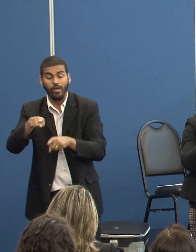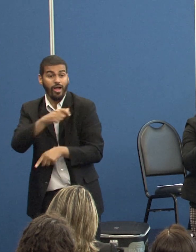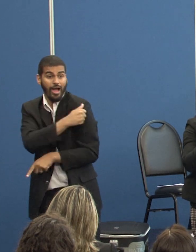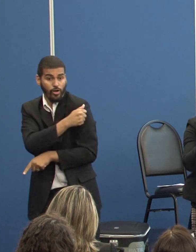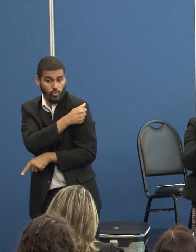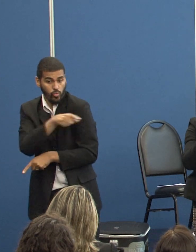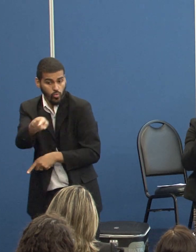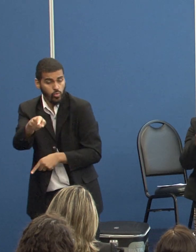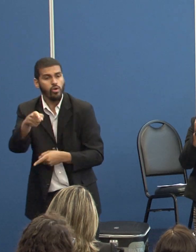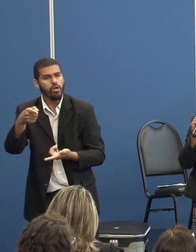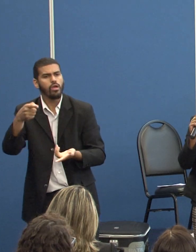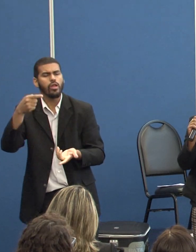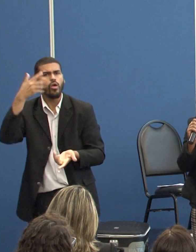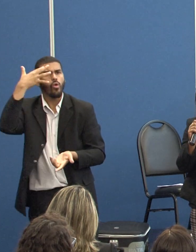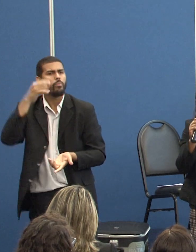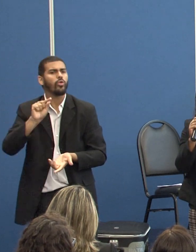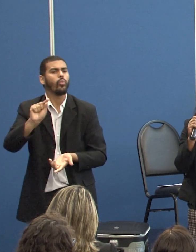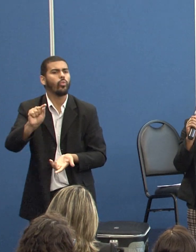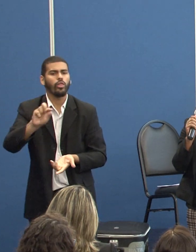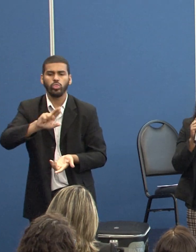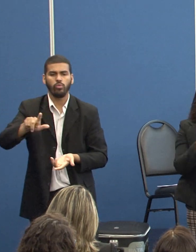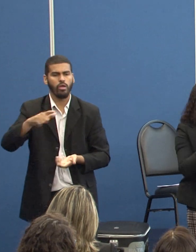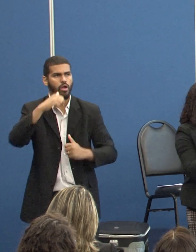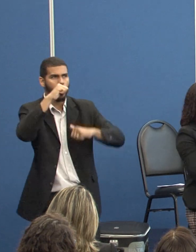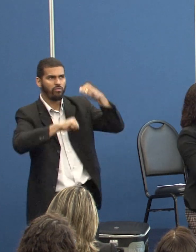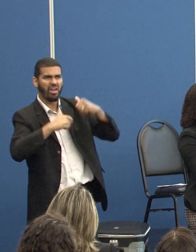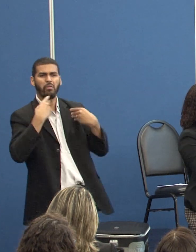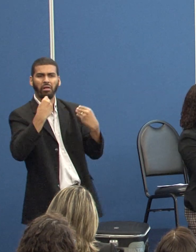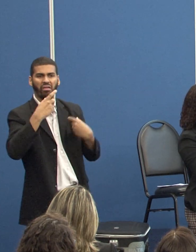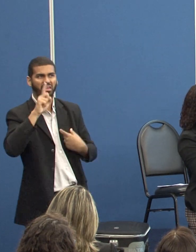esse processo não é um processo apenas só para classificar.